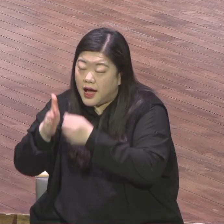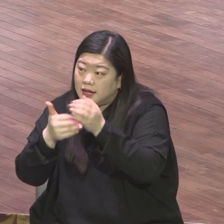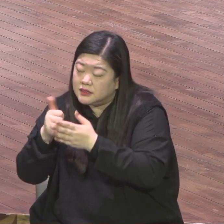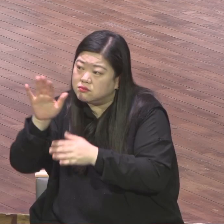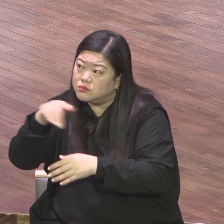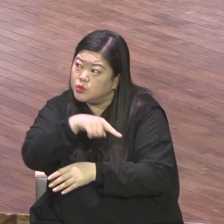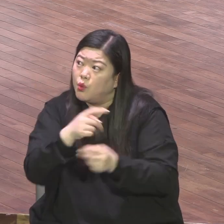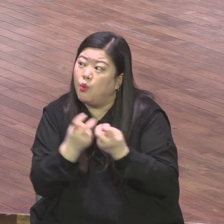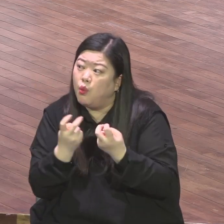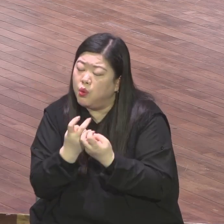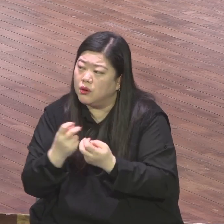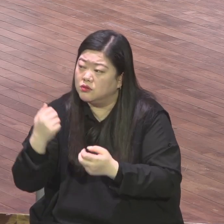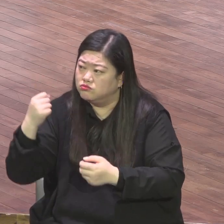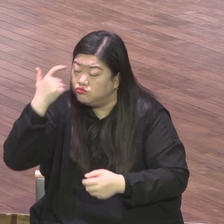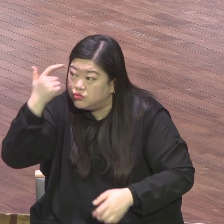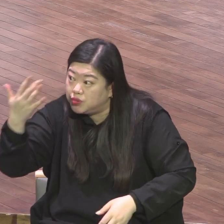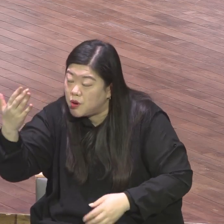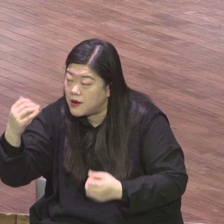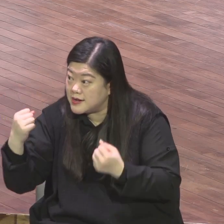하나님께서 능력 주셨습니다.